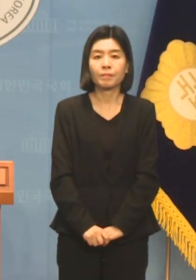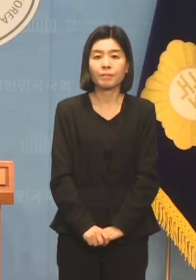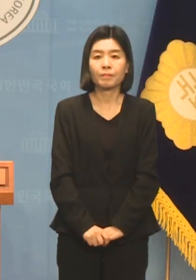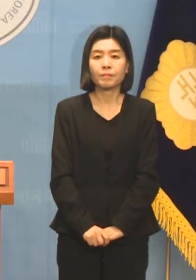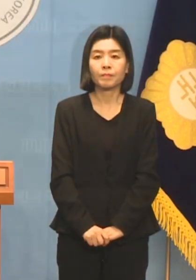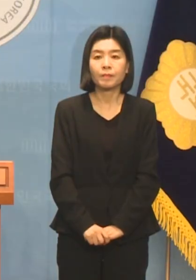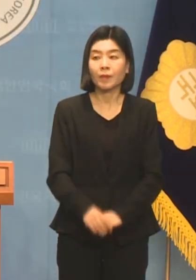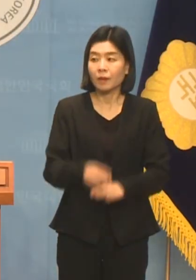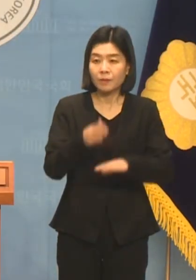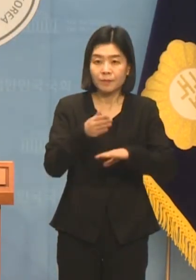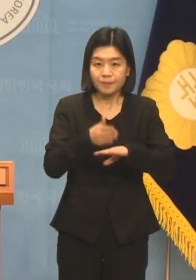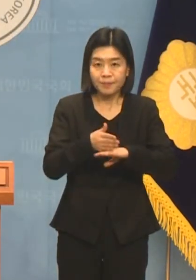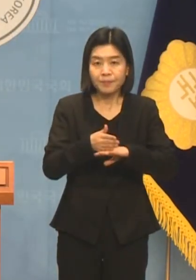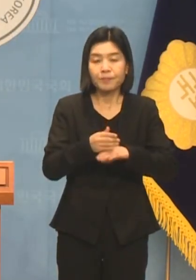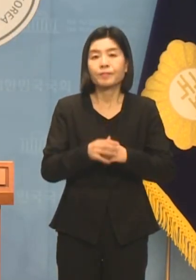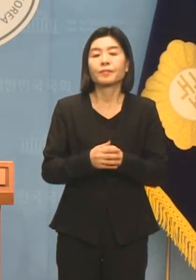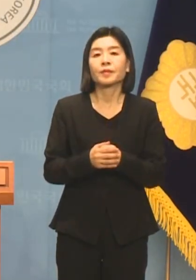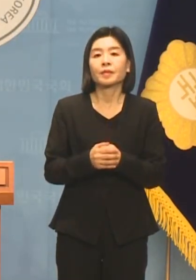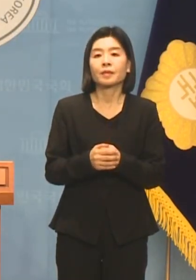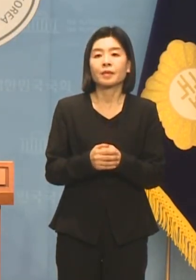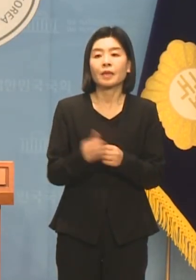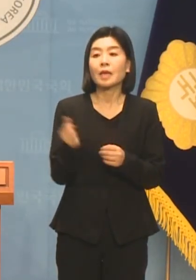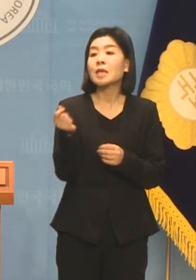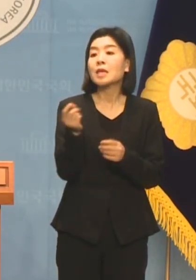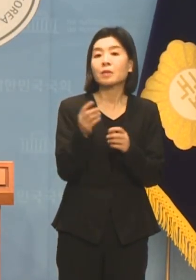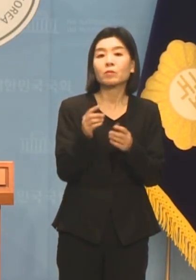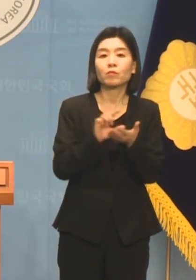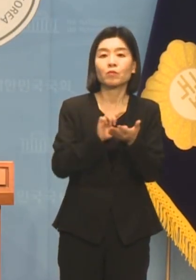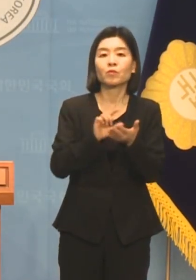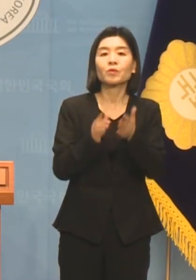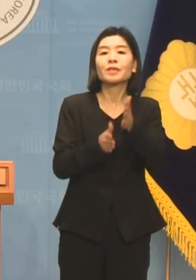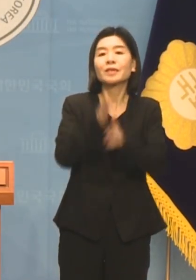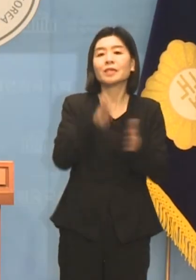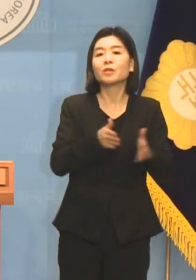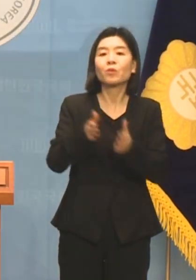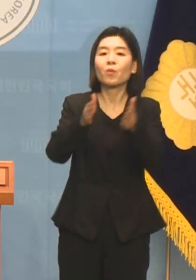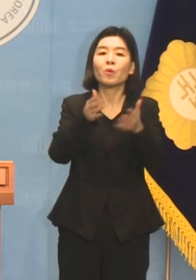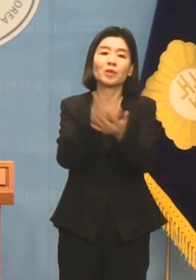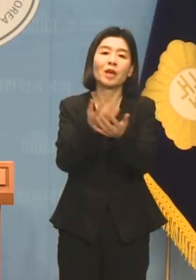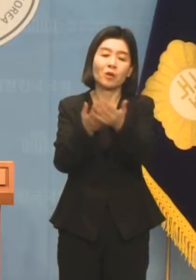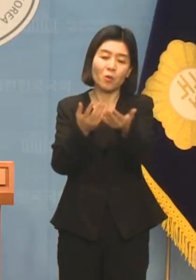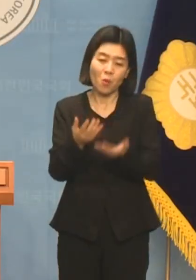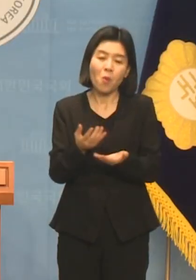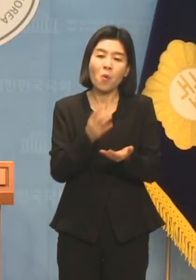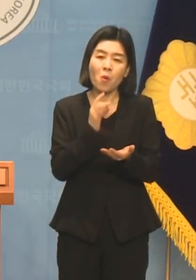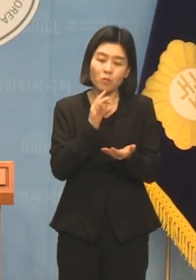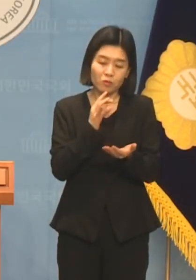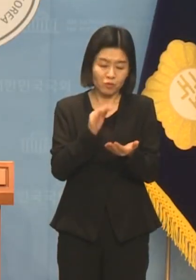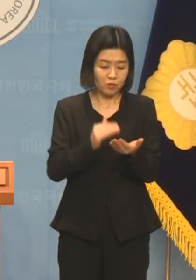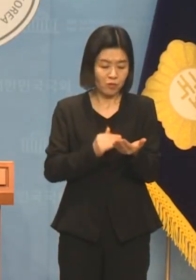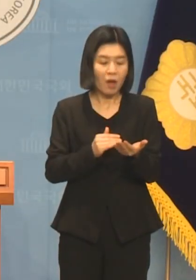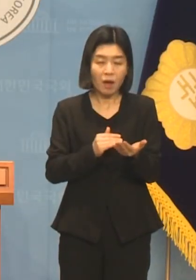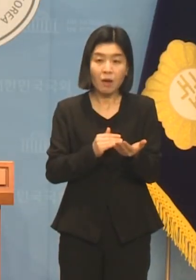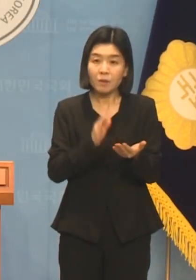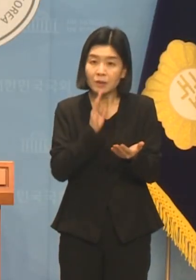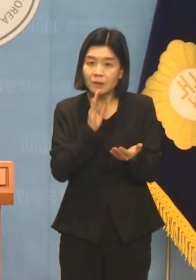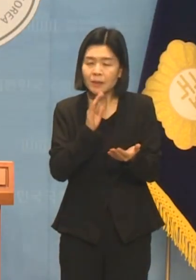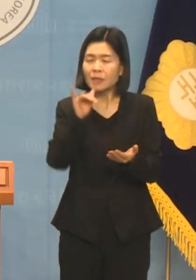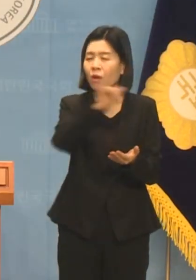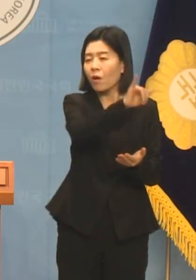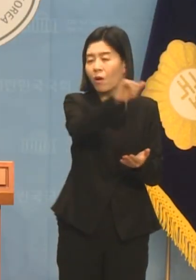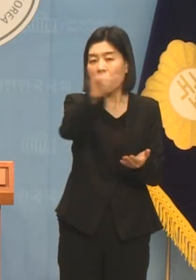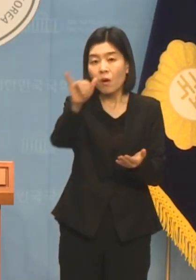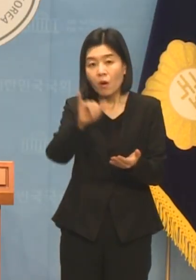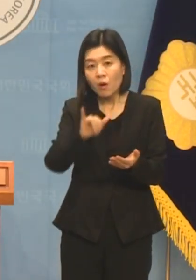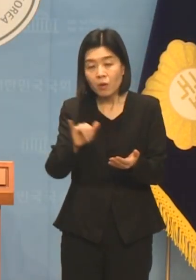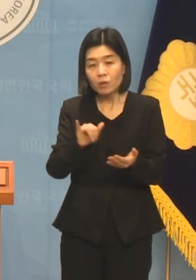예, 감사합니다. 일부 시도의 자료만 제출받아서 분석한 결과가 이렇게 나왔습니다만은 전국적으로 사실은